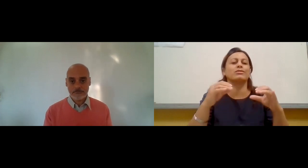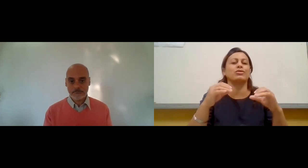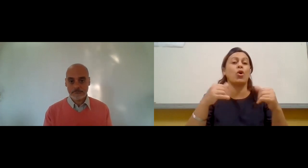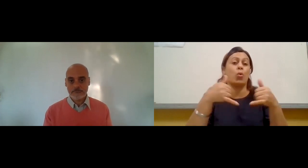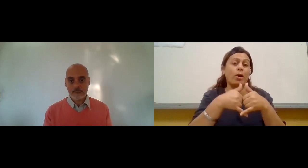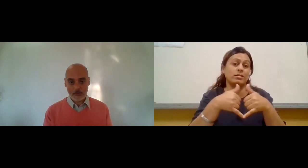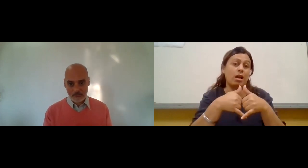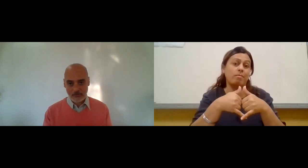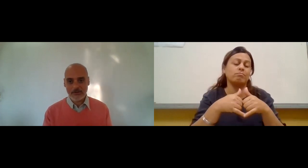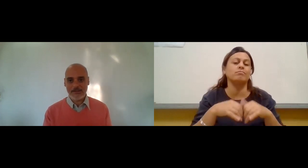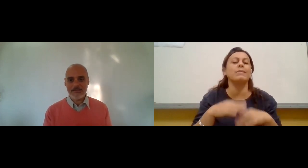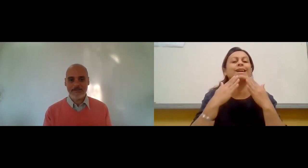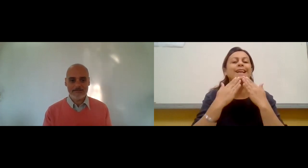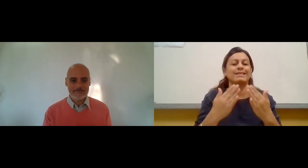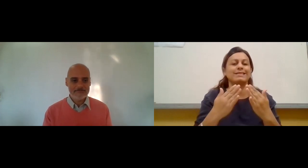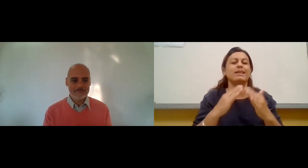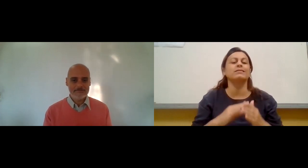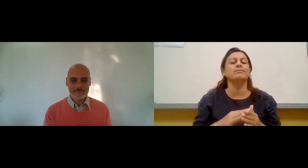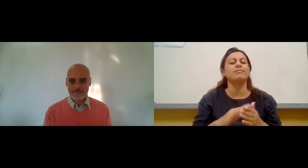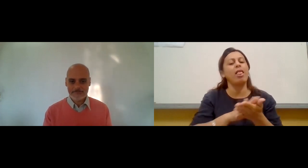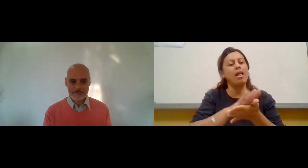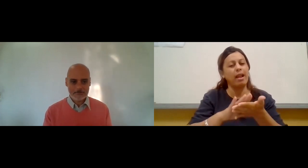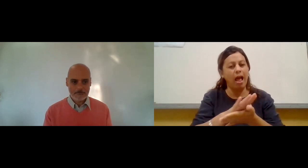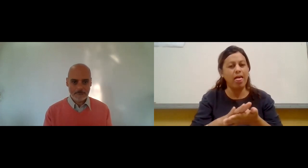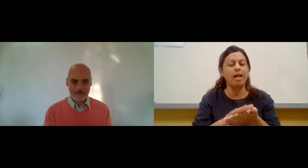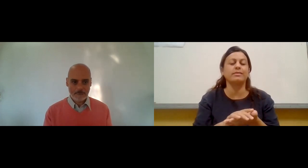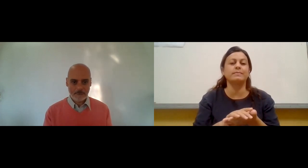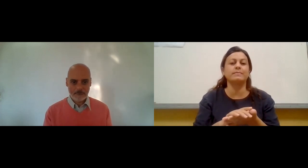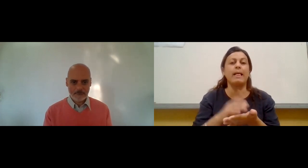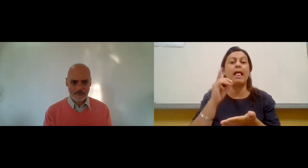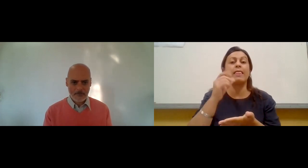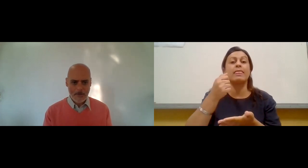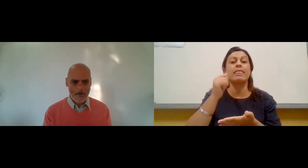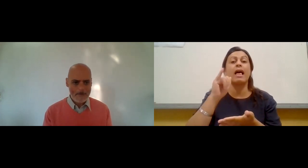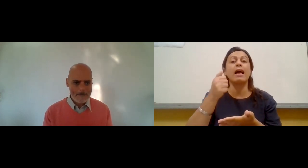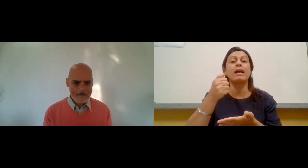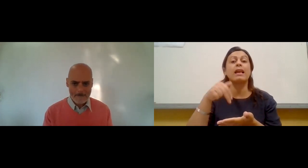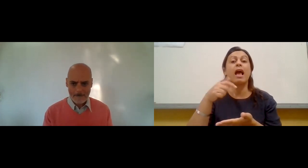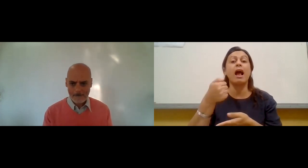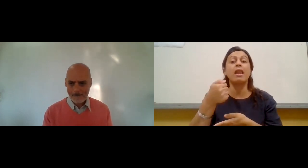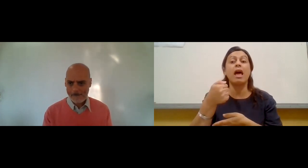Muchas gracias. Por favor, de nada. Dayana.